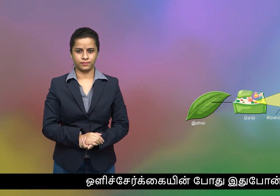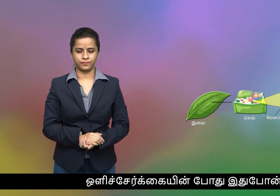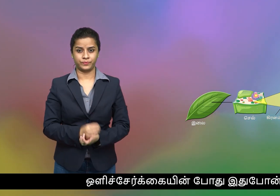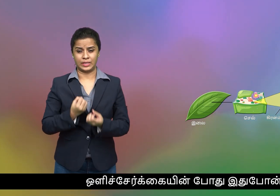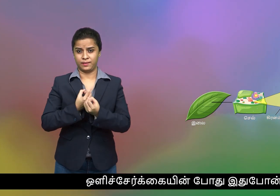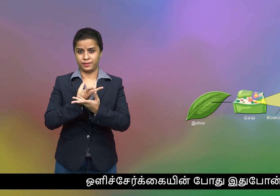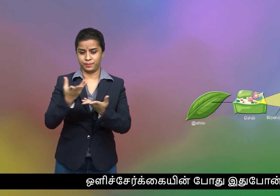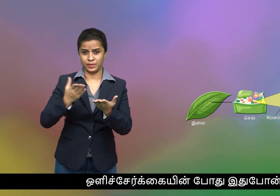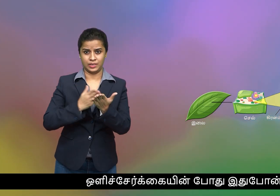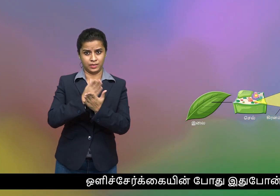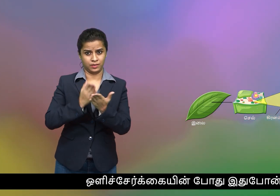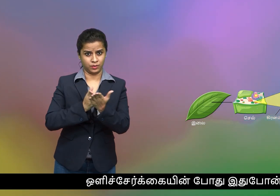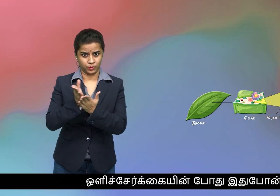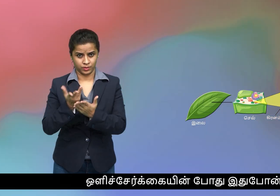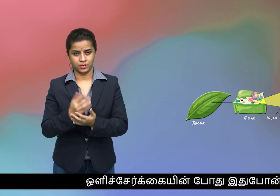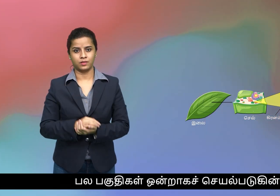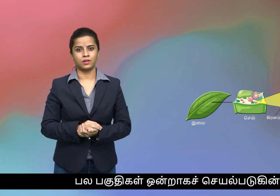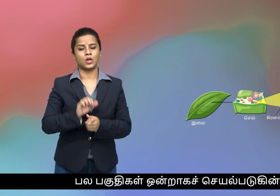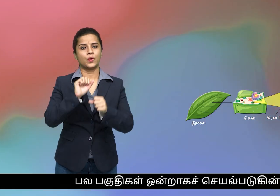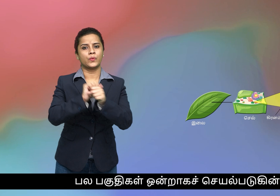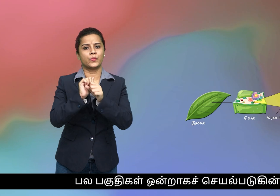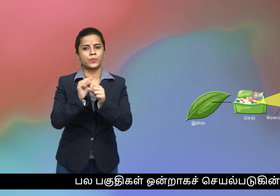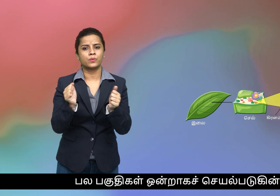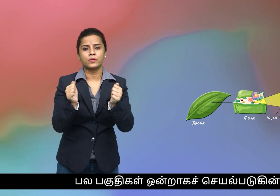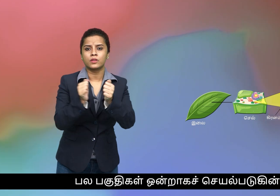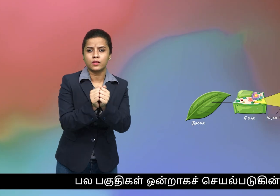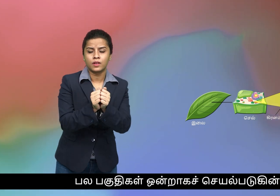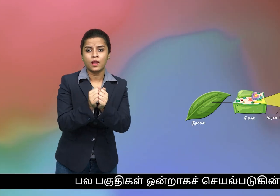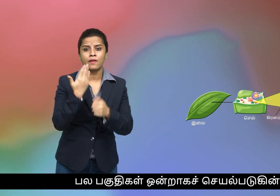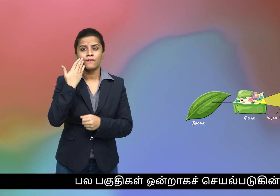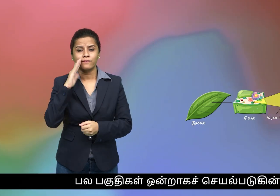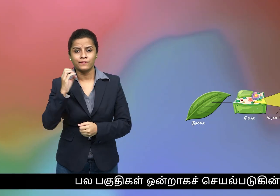ஒளி சேர்க்கையின் போது இது போன்ற பல பகுதிகள் ஒன்றாக செயல்படுகின்றன.